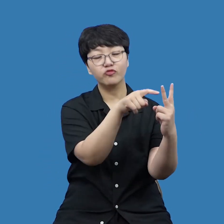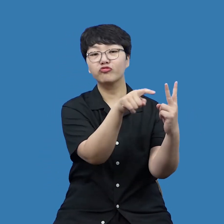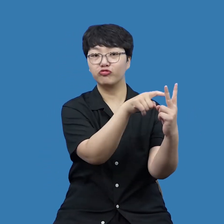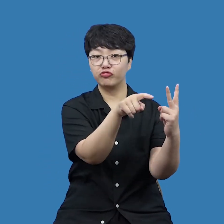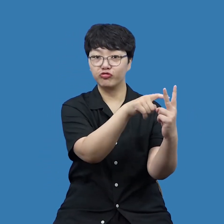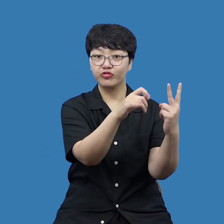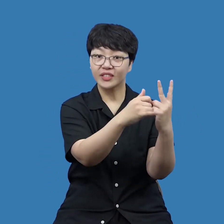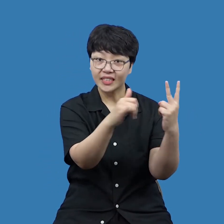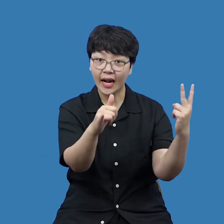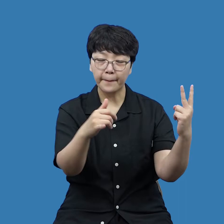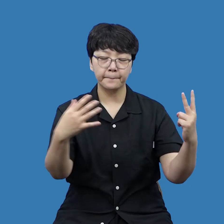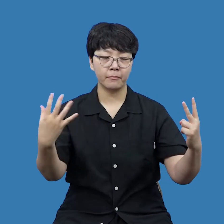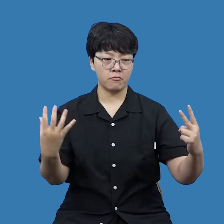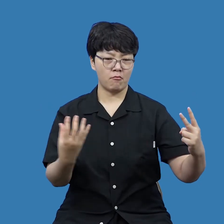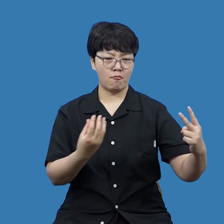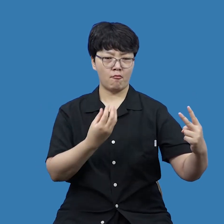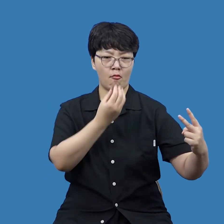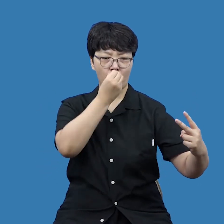이렇게 경건하게